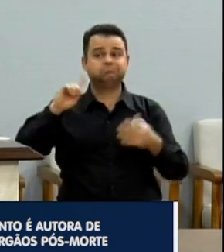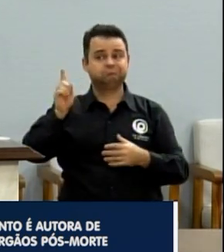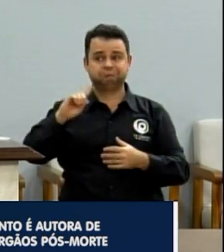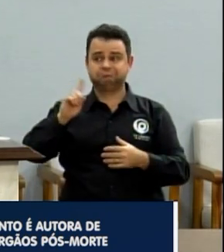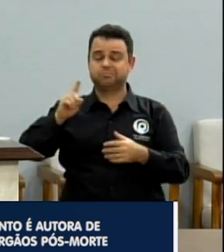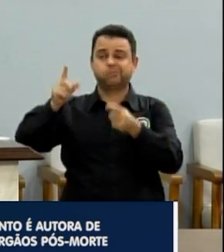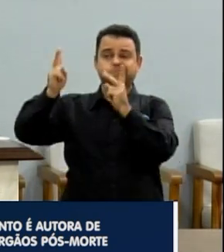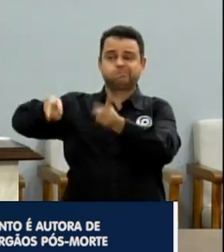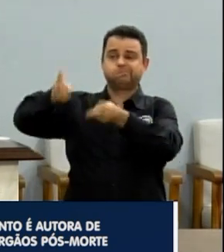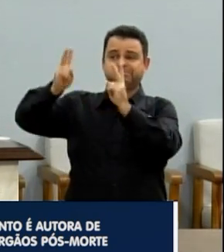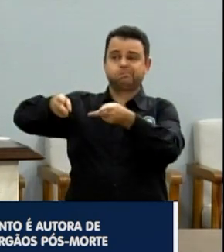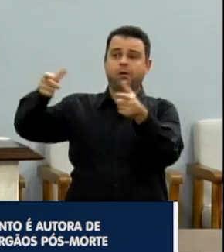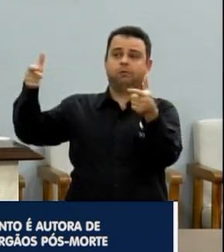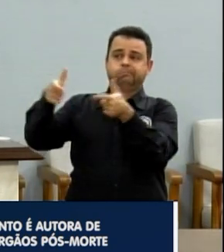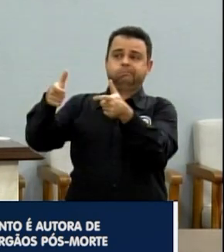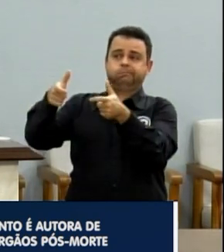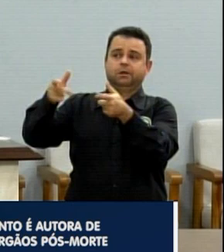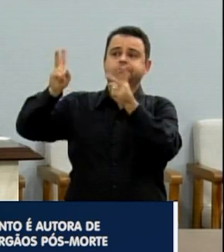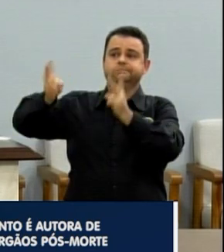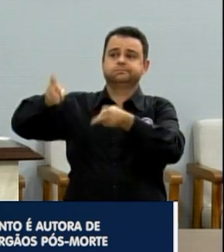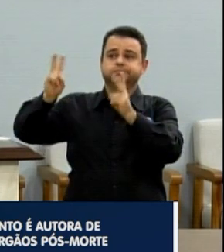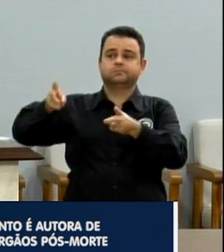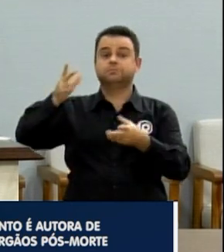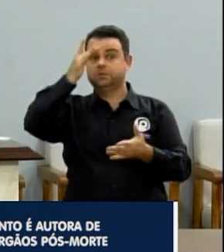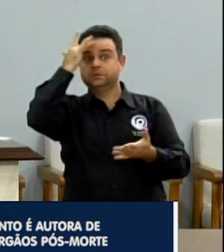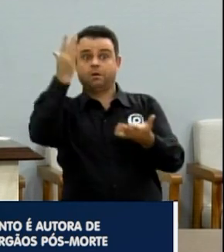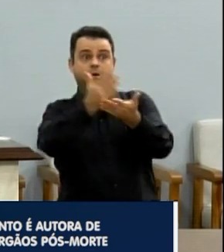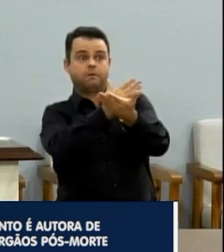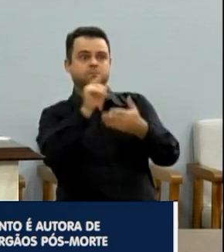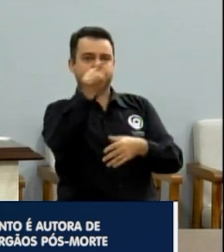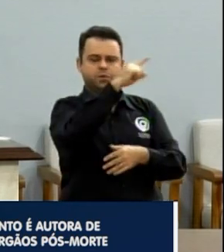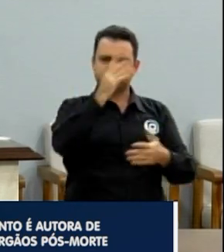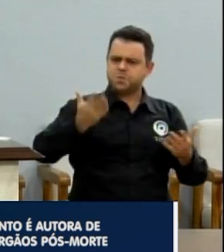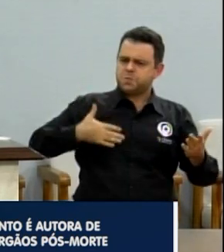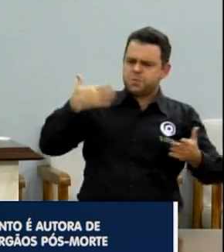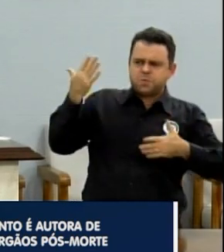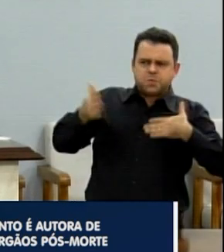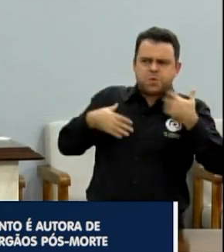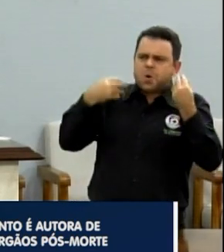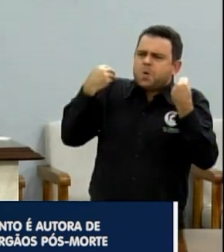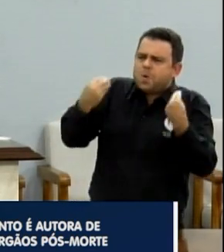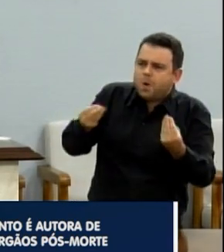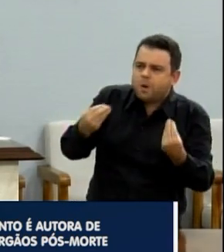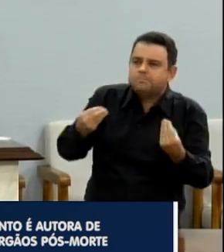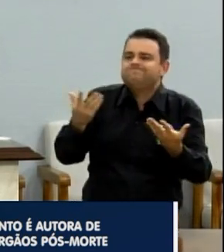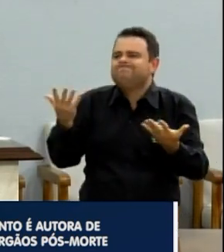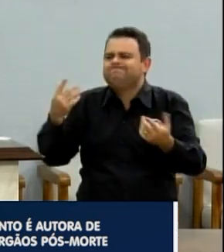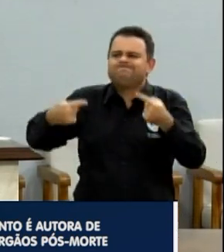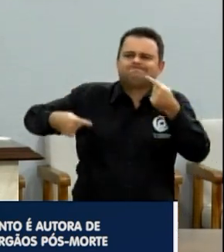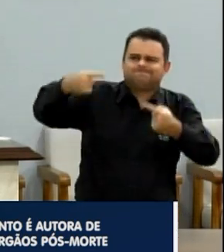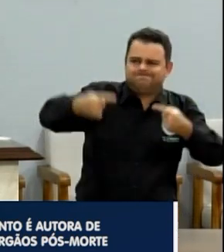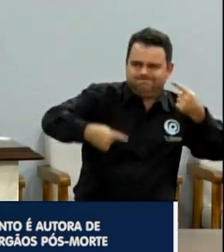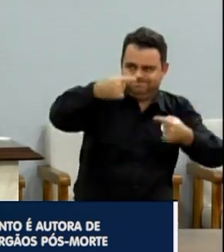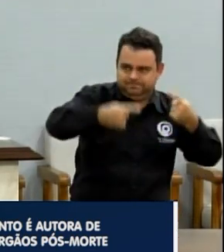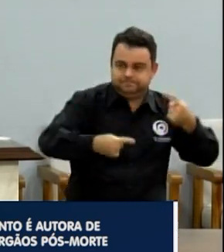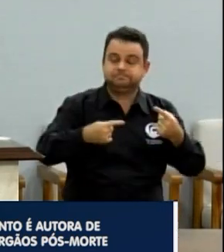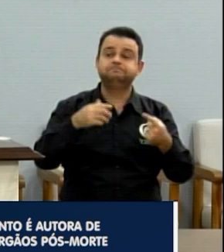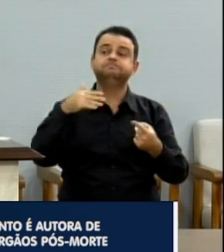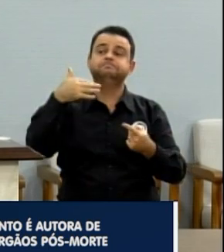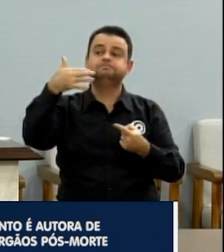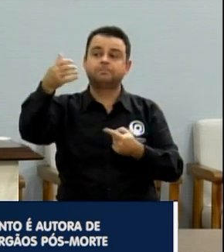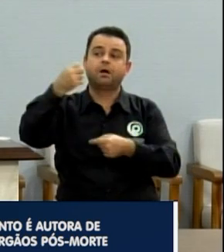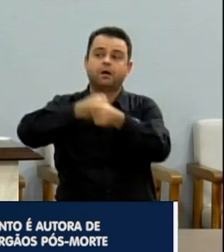seus documentos e houve pânico. Então, no ano 2000, esse artigo 4º da Lei de 97, ele